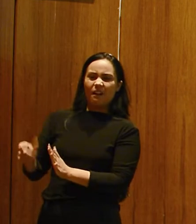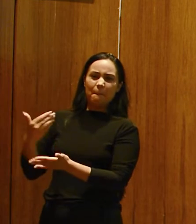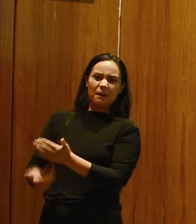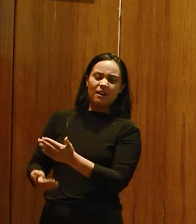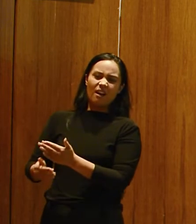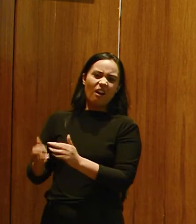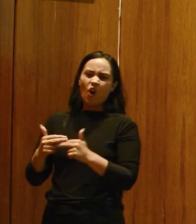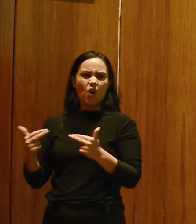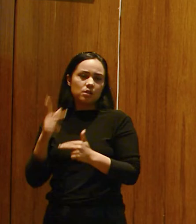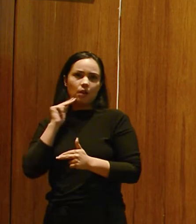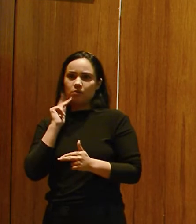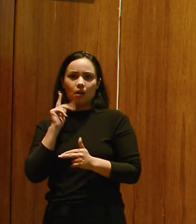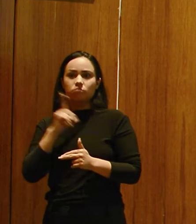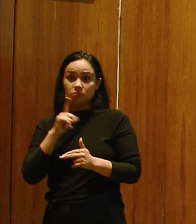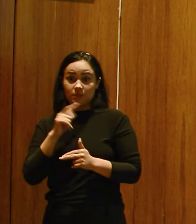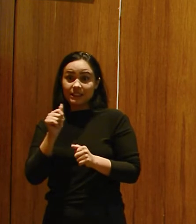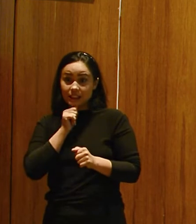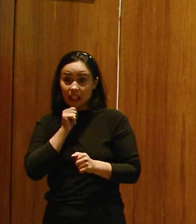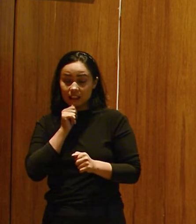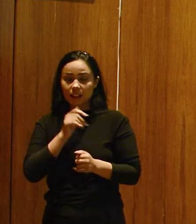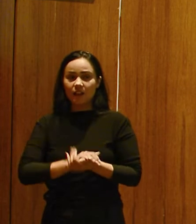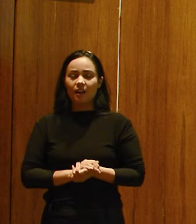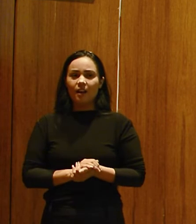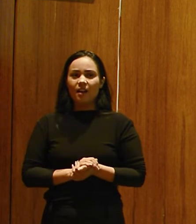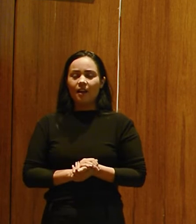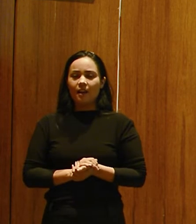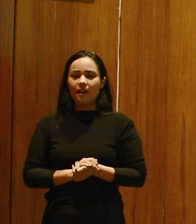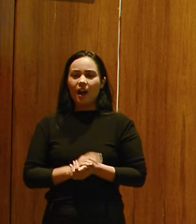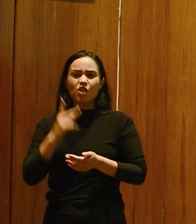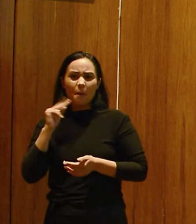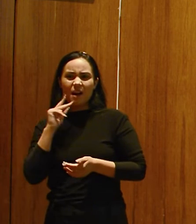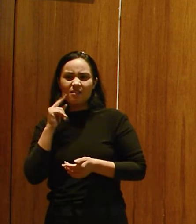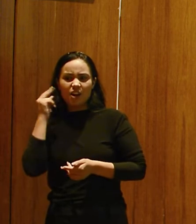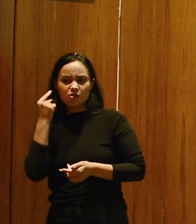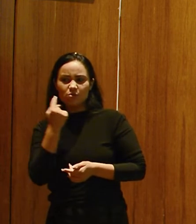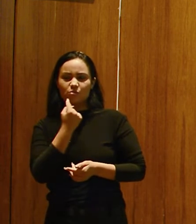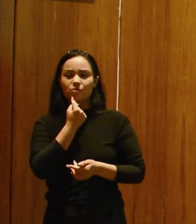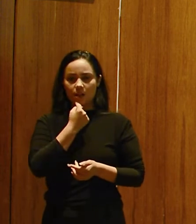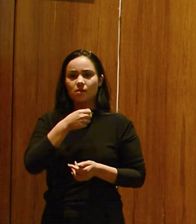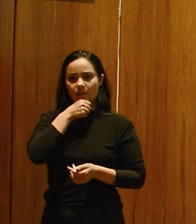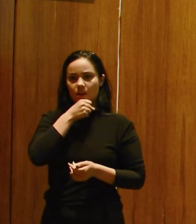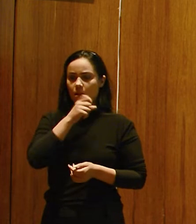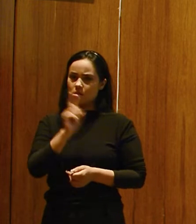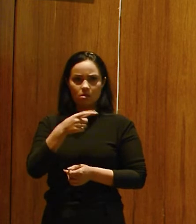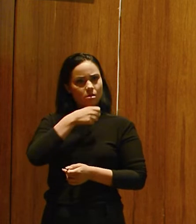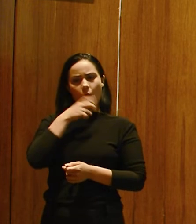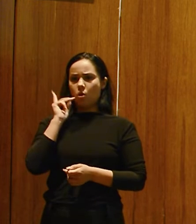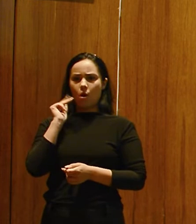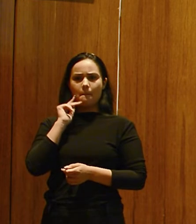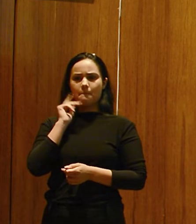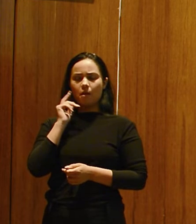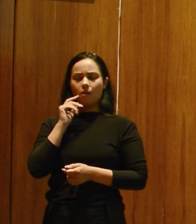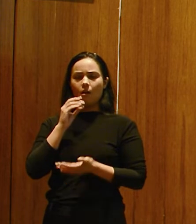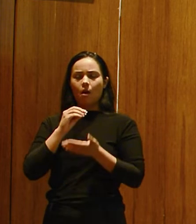que é algo natural. Existe ainda um grande estigma sobre a normalidade da surdez na velhice. Não é normal